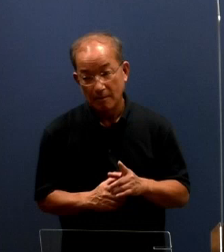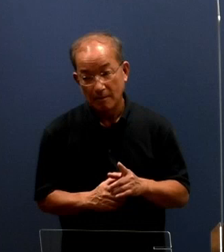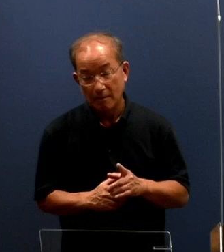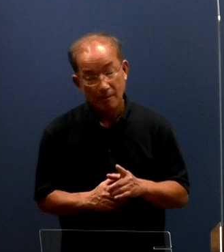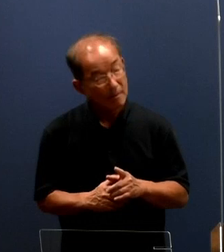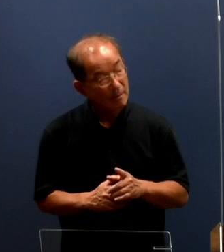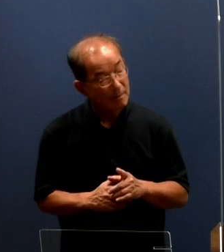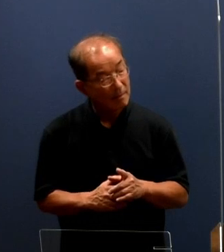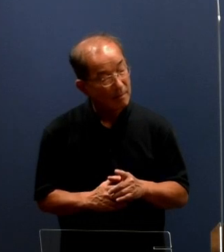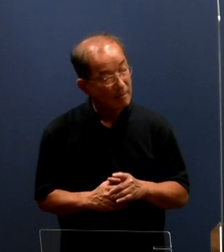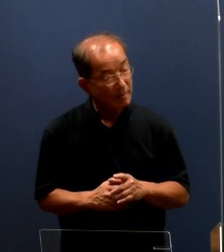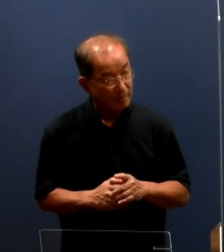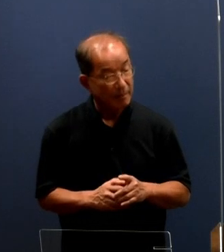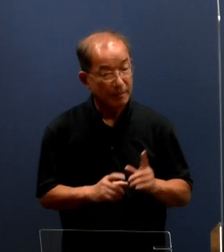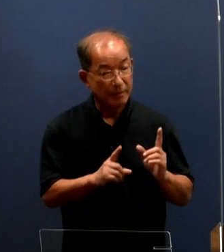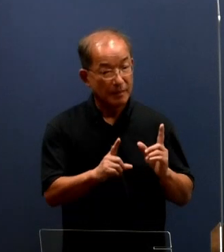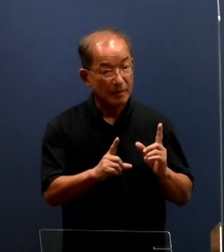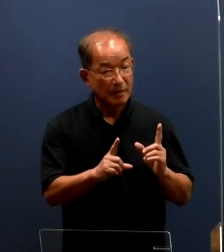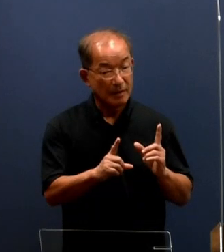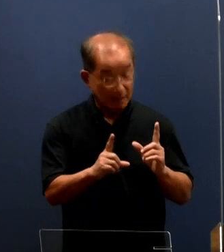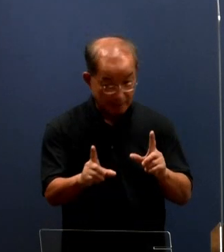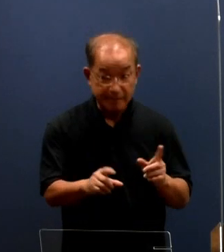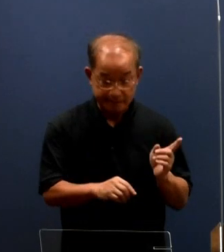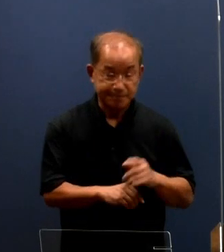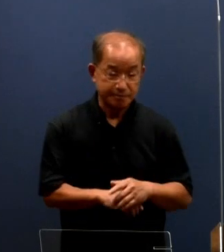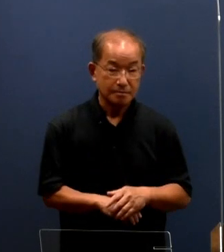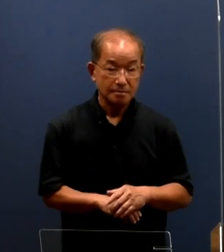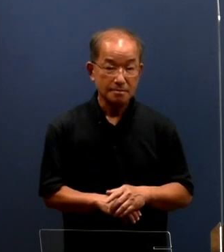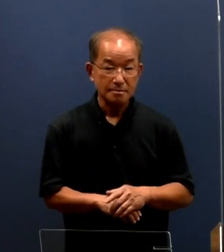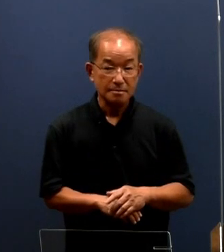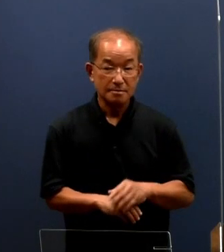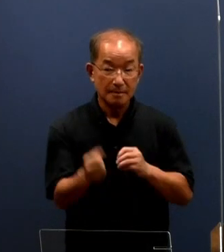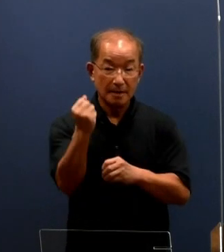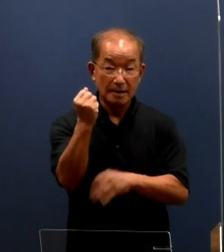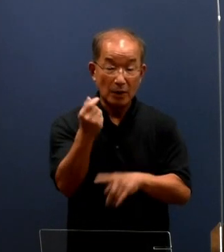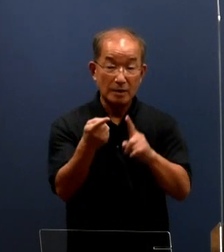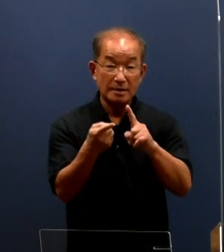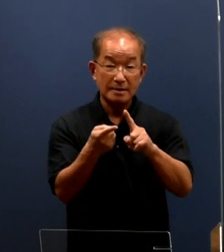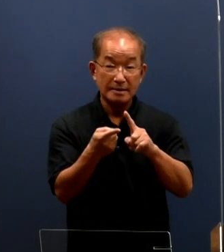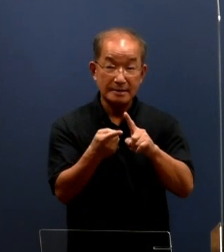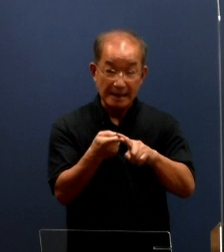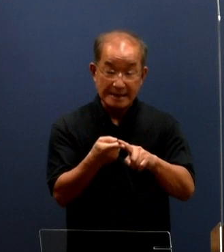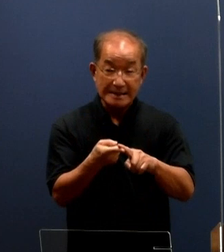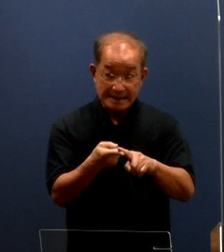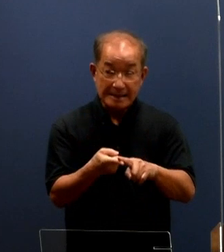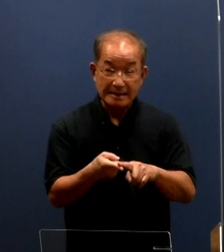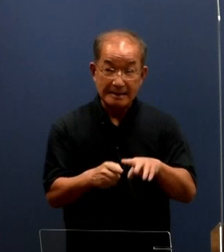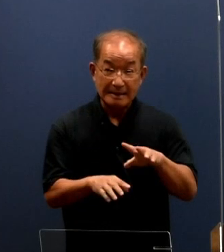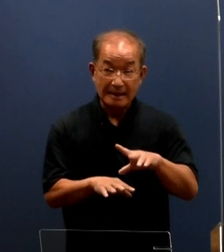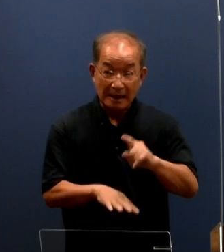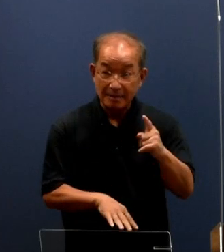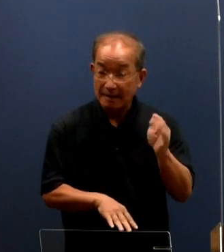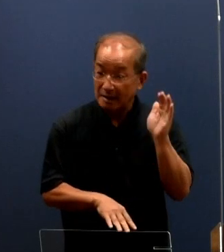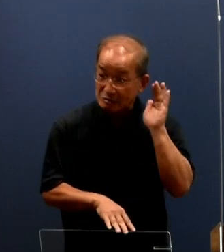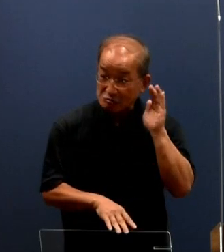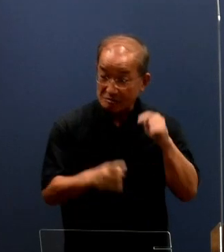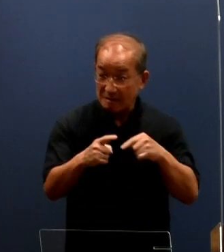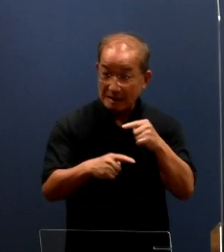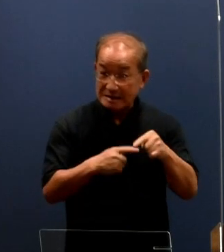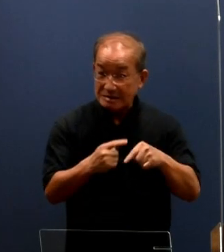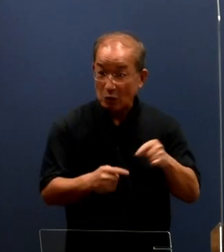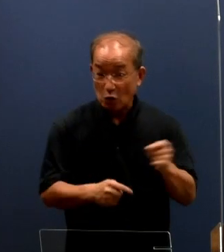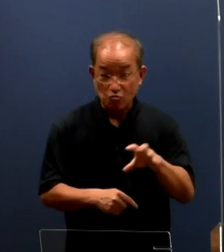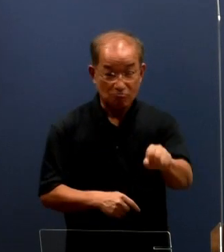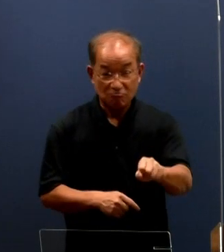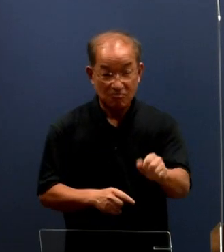、 私は基本的にはですね、あの初物食いはしません。あのト